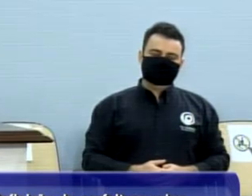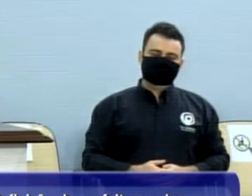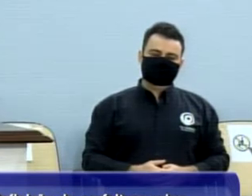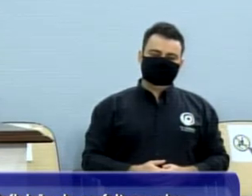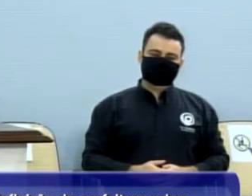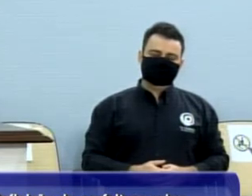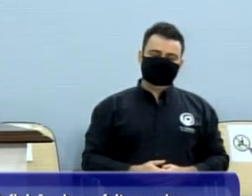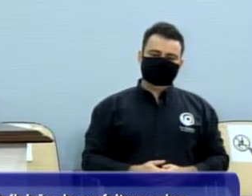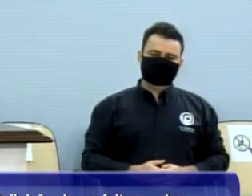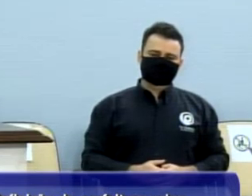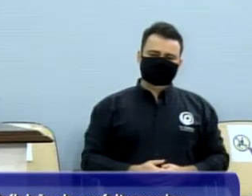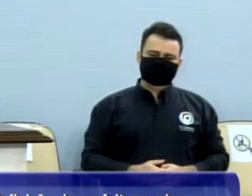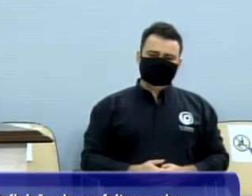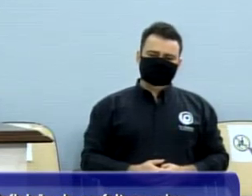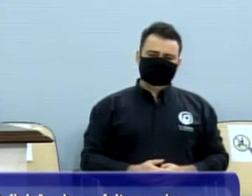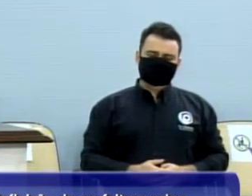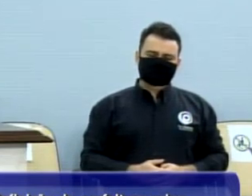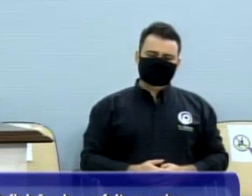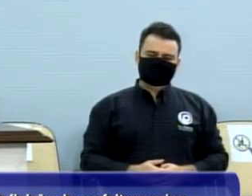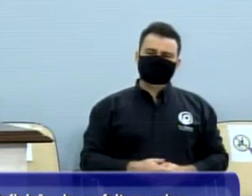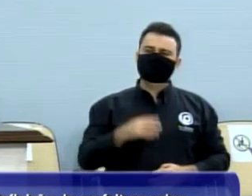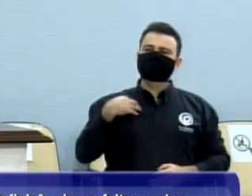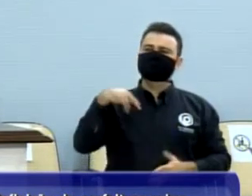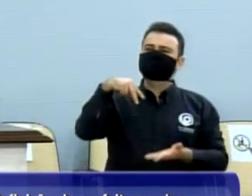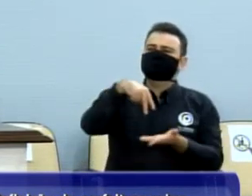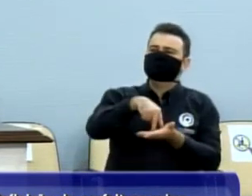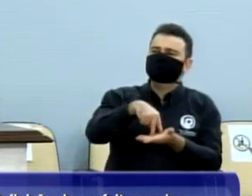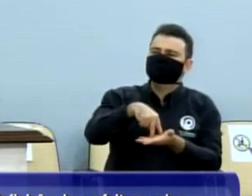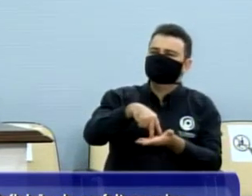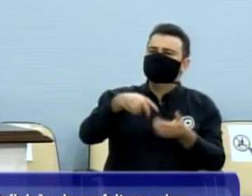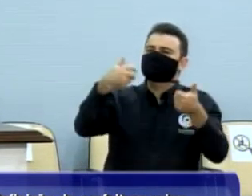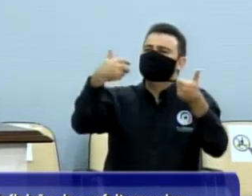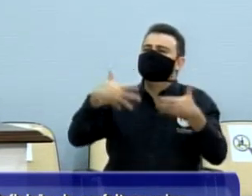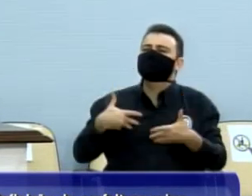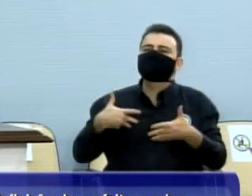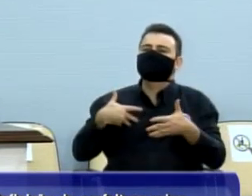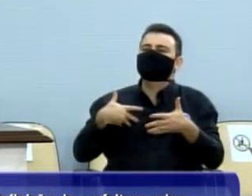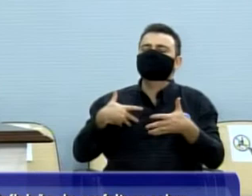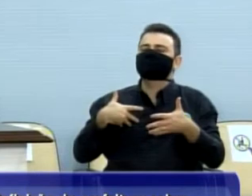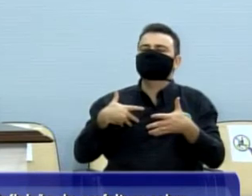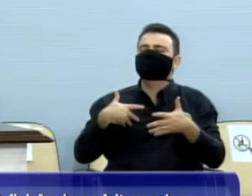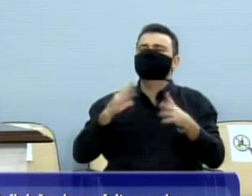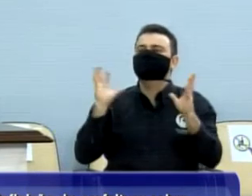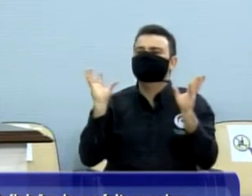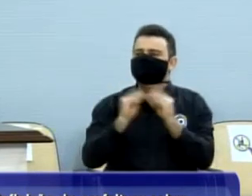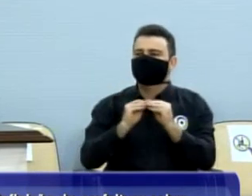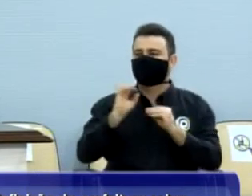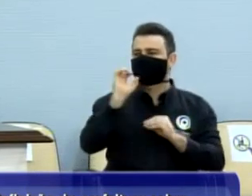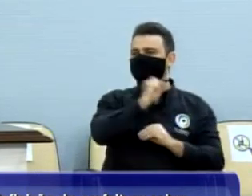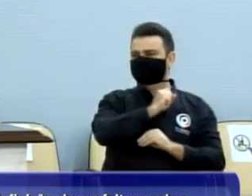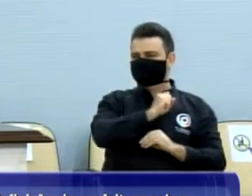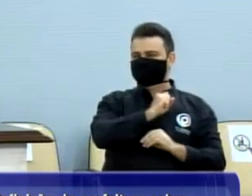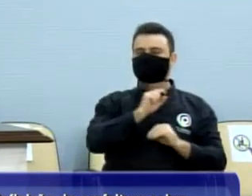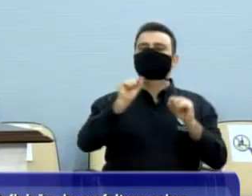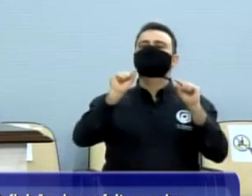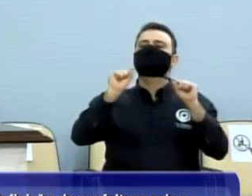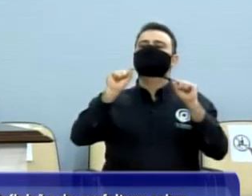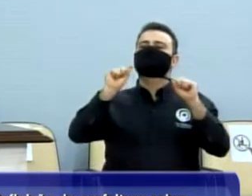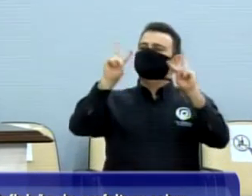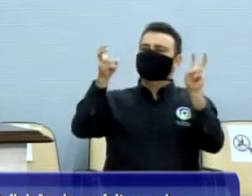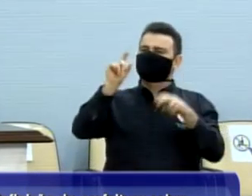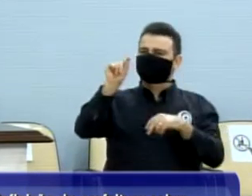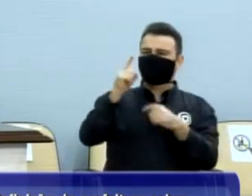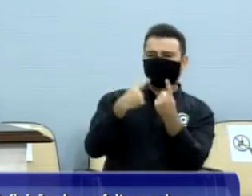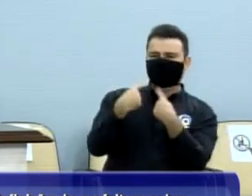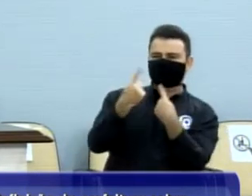vem aqui hoje só falar algumas coisas sobre a Avenida Hernani Pires Domingo, que tanto